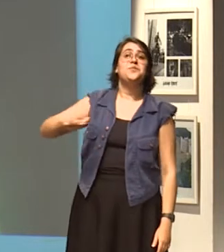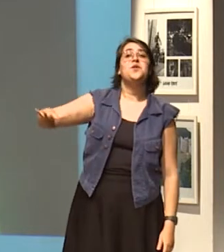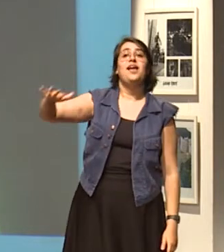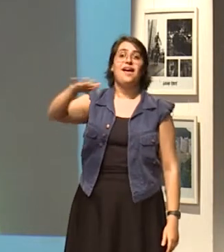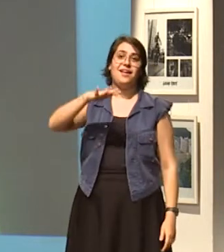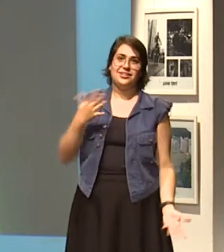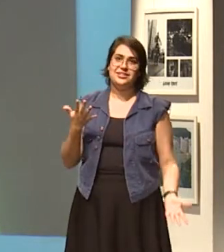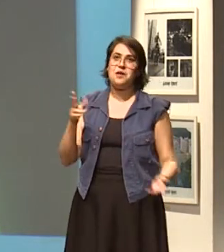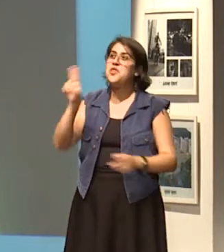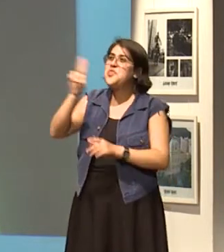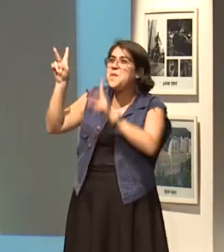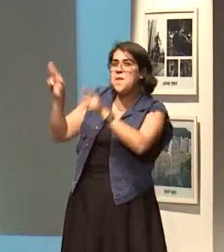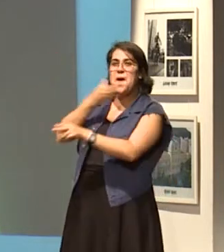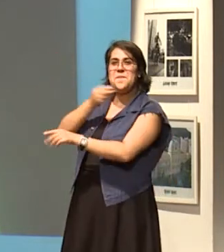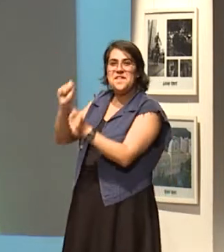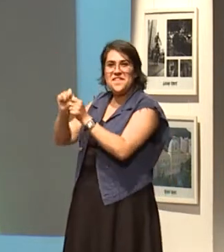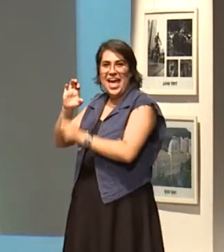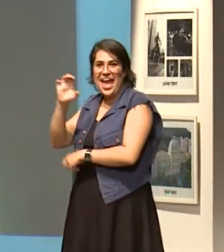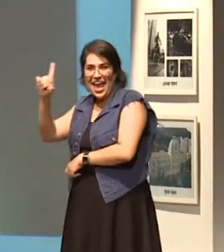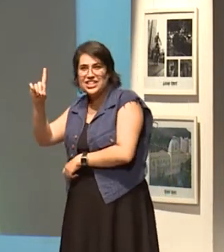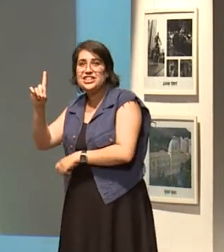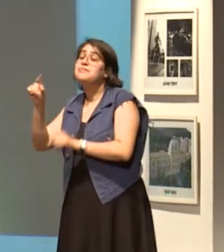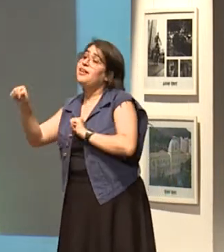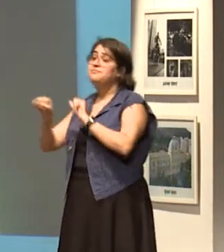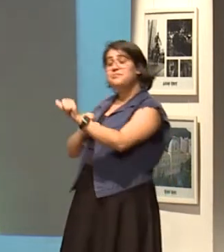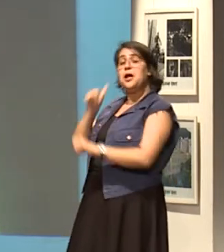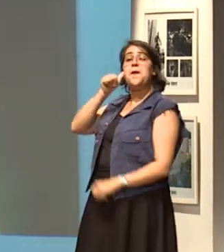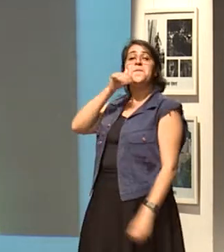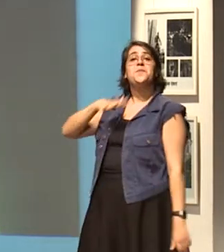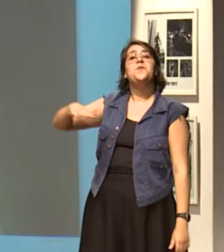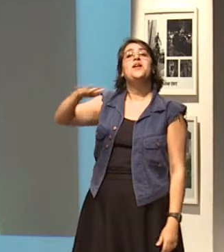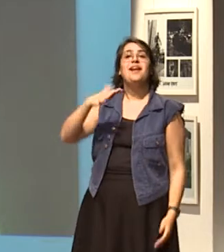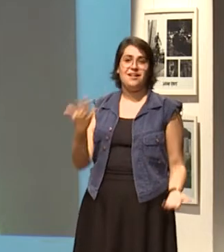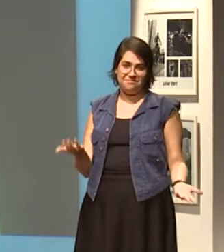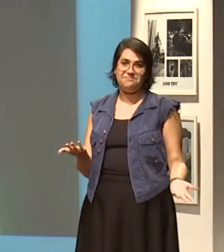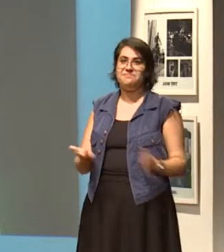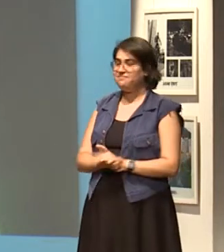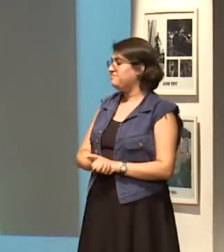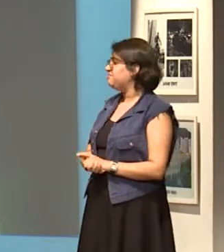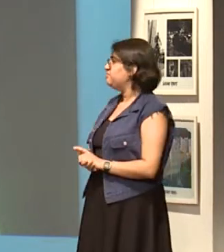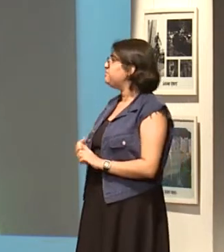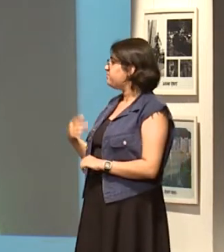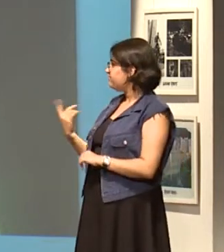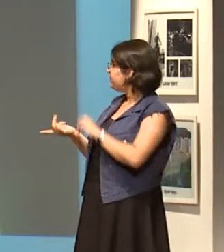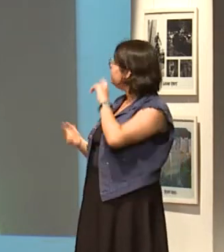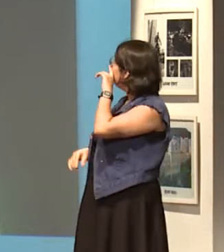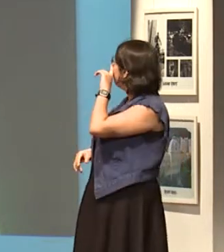com a temática Direito das Mulheres. Assim como o Edmund fez a Carta dos Homens, Direito